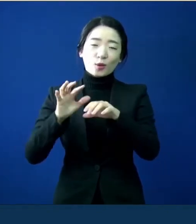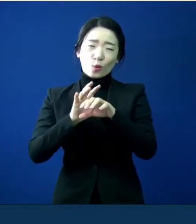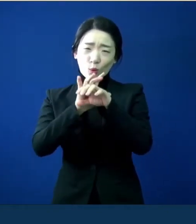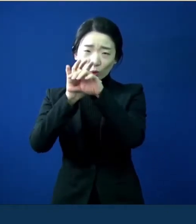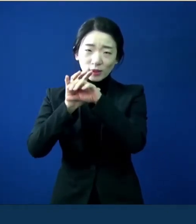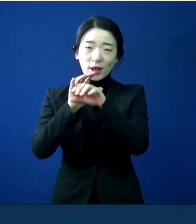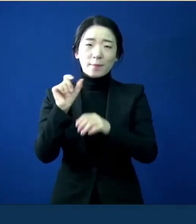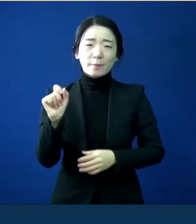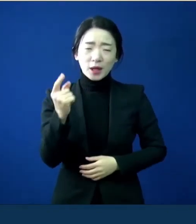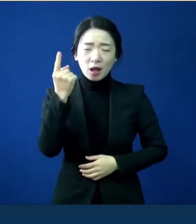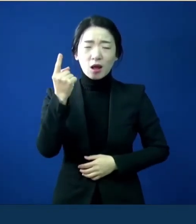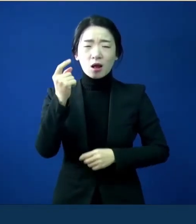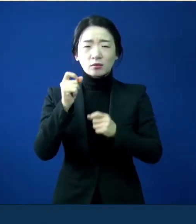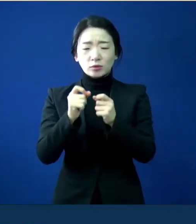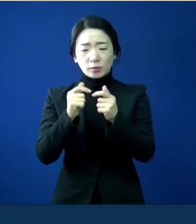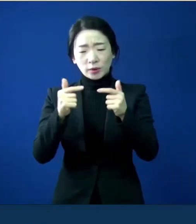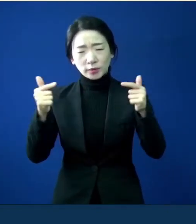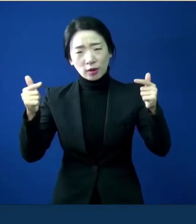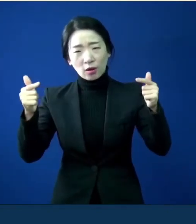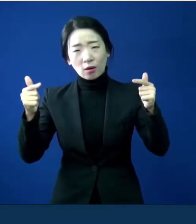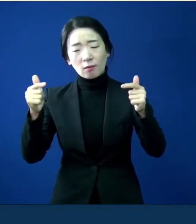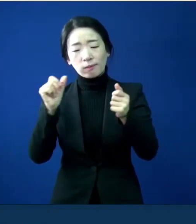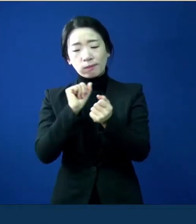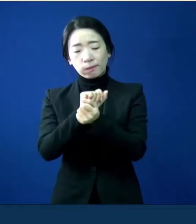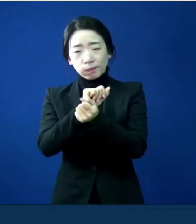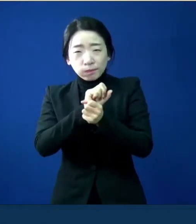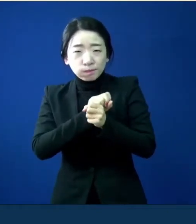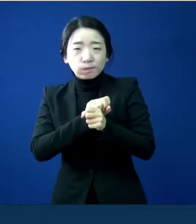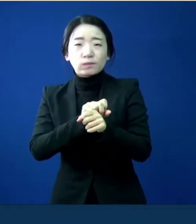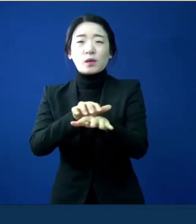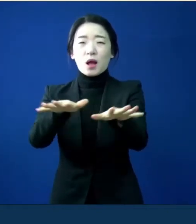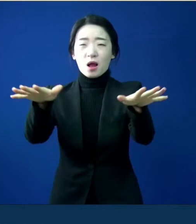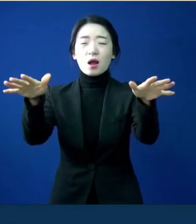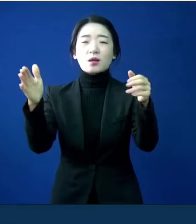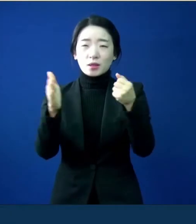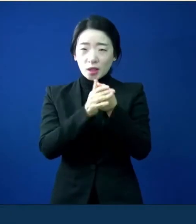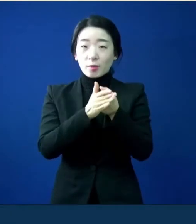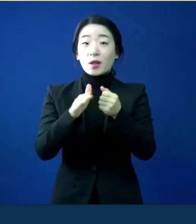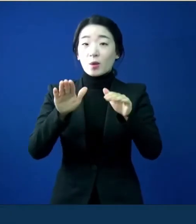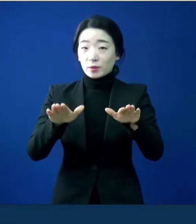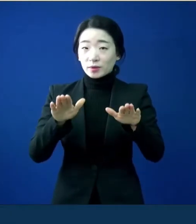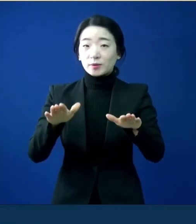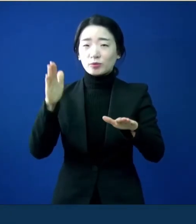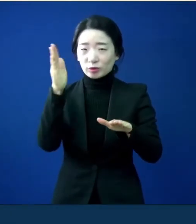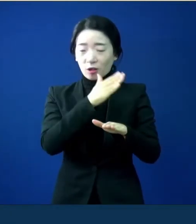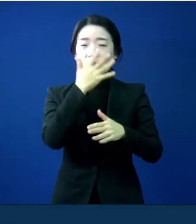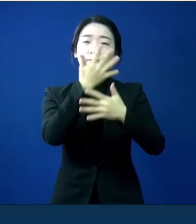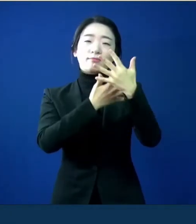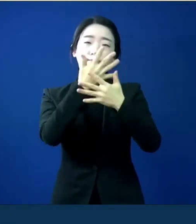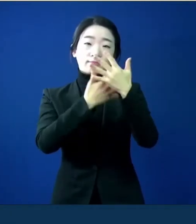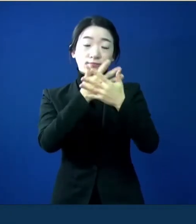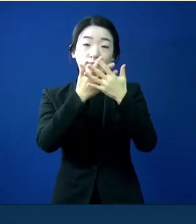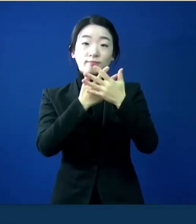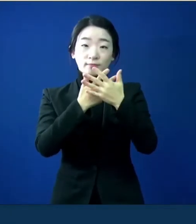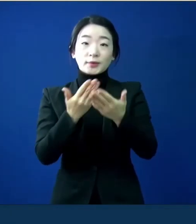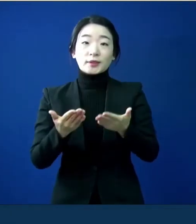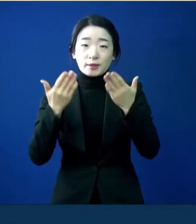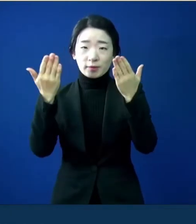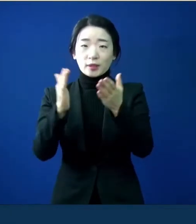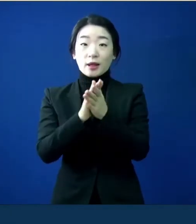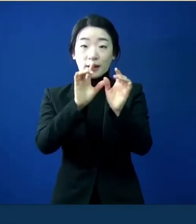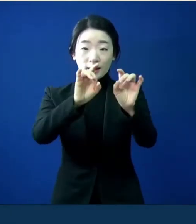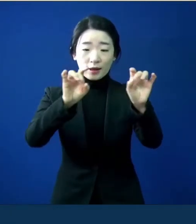사태가 점점 더 어려워져서 오늘은 전면 비대면으로만 예배드리고 있는데, 있는 각 자리에서 주님이